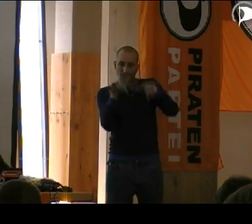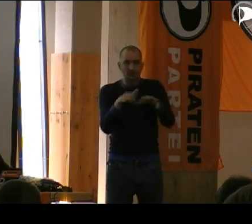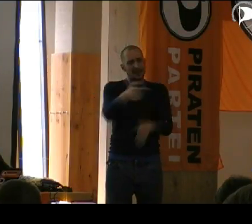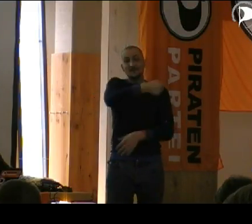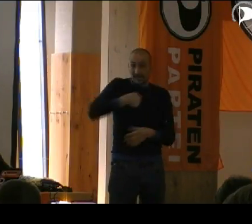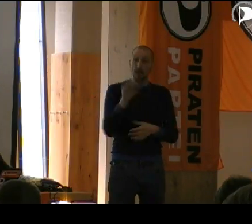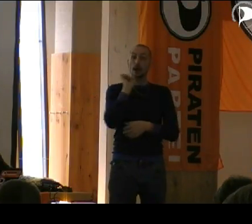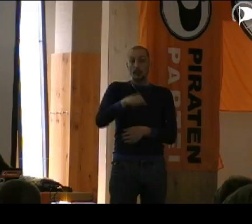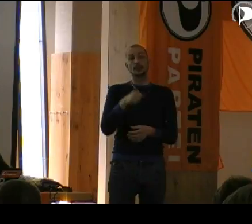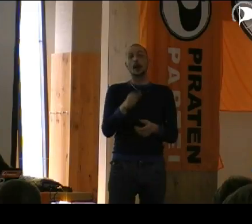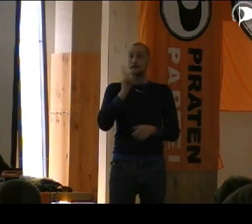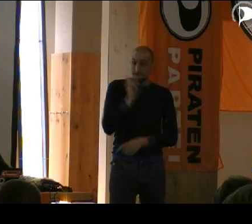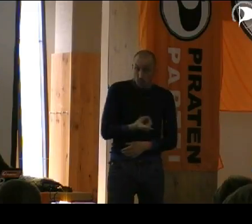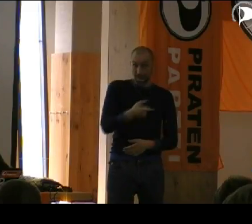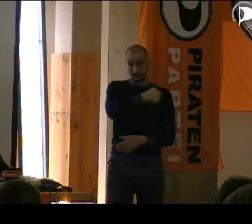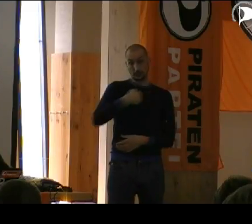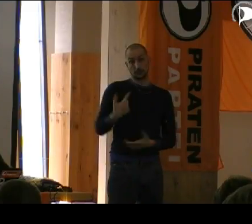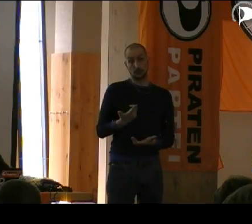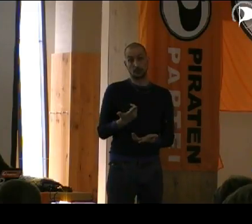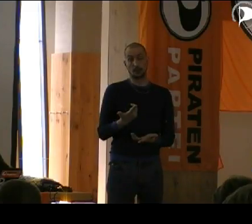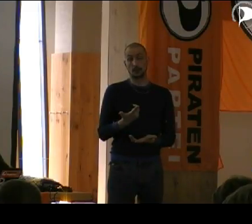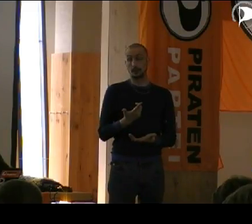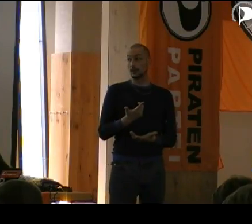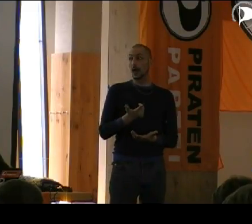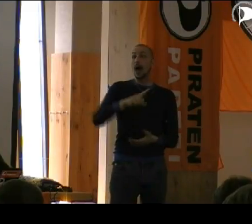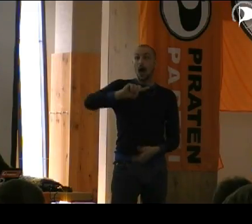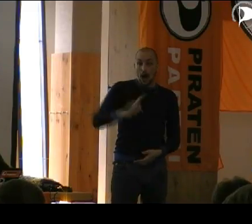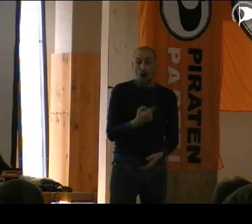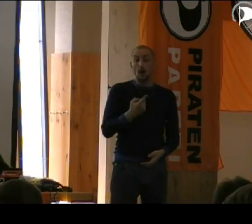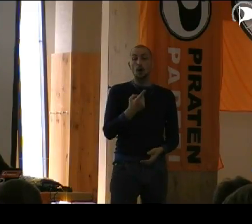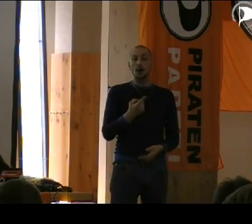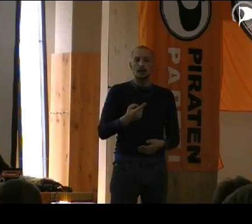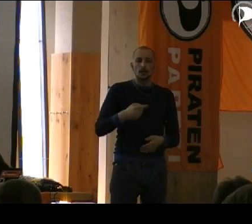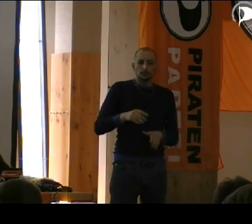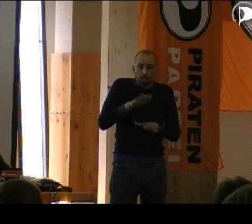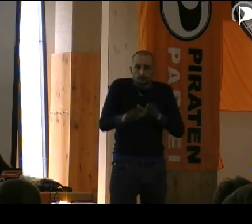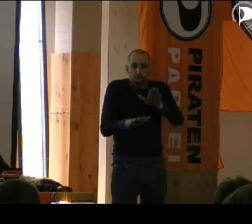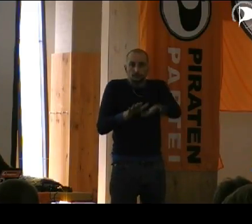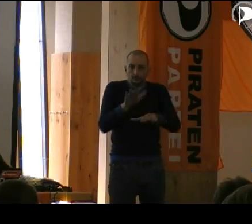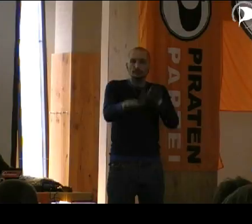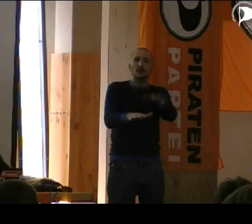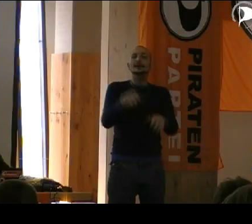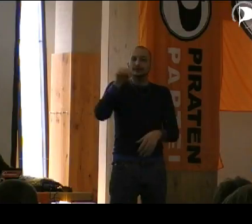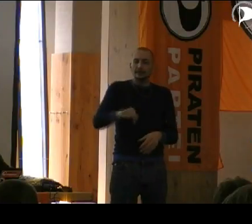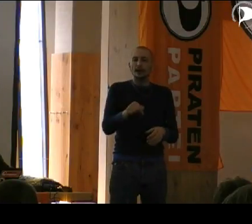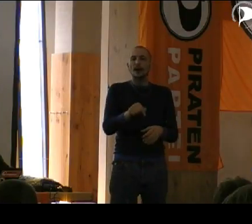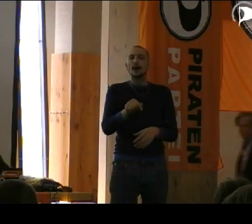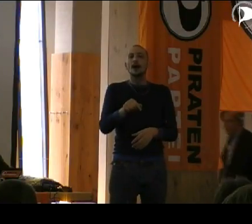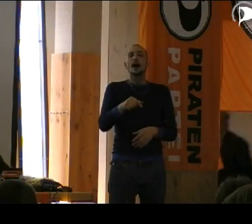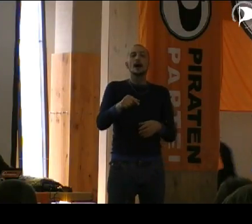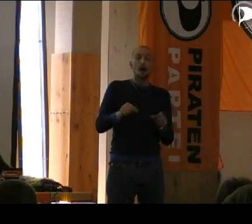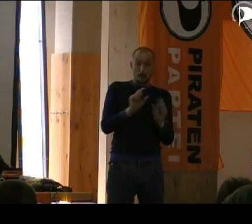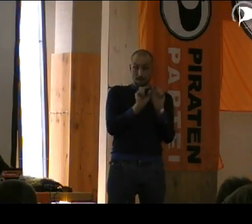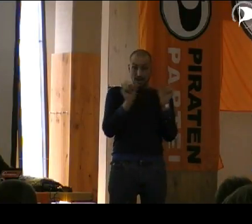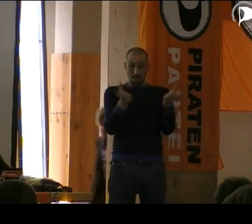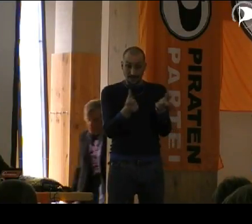das müssen wirklich des eingangs gesagt haben sondern indem wir auch nach und nach stimmen fischen jedes einzelne parlament ändert